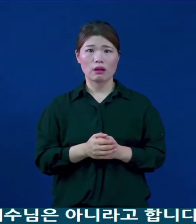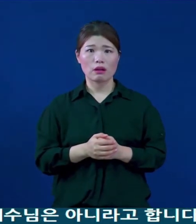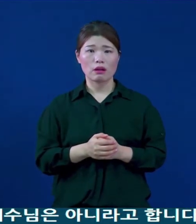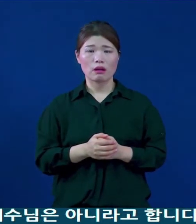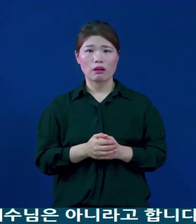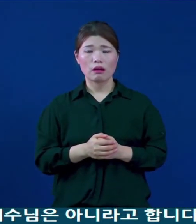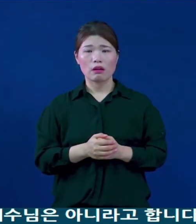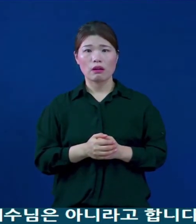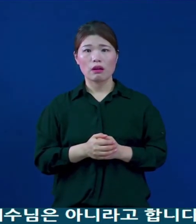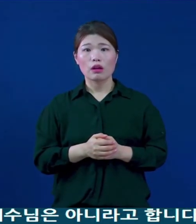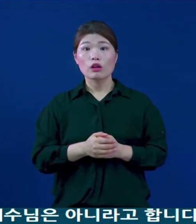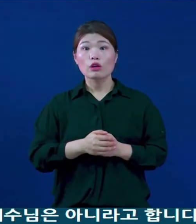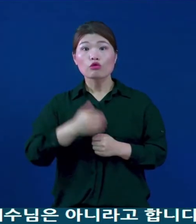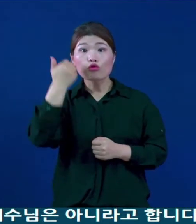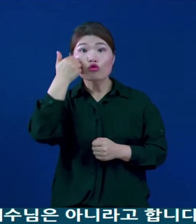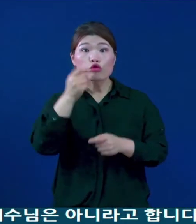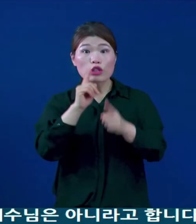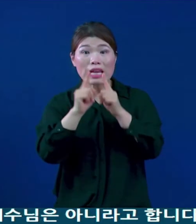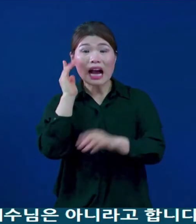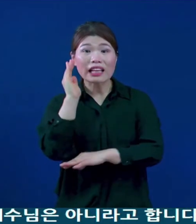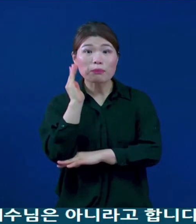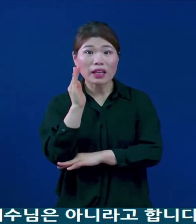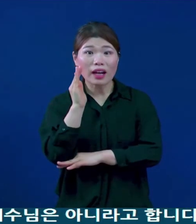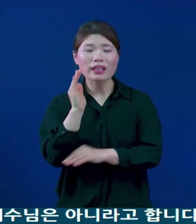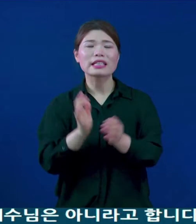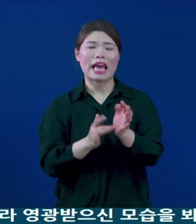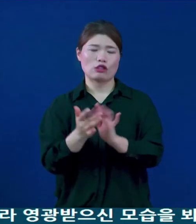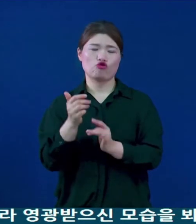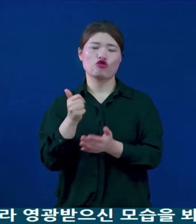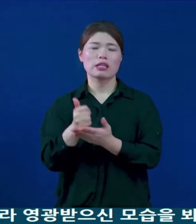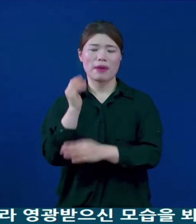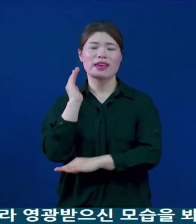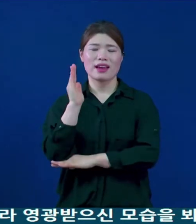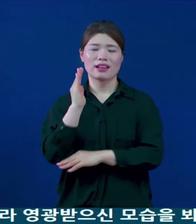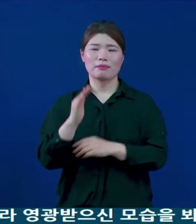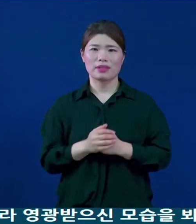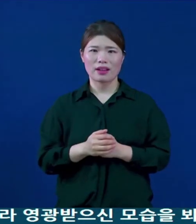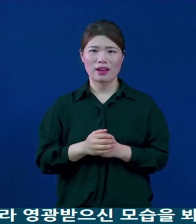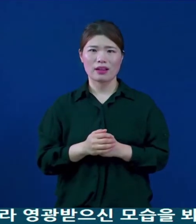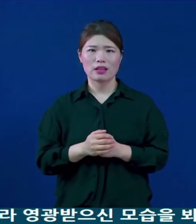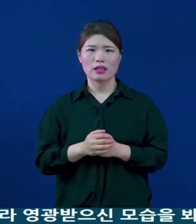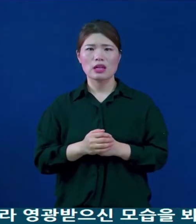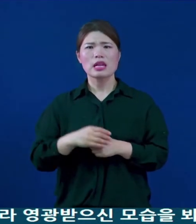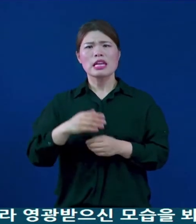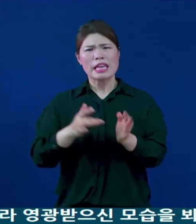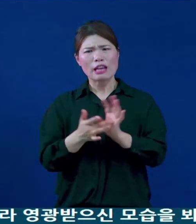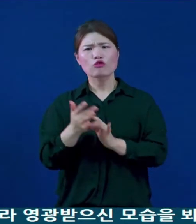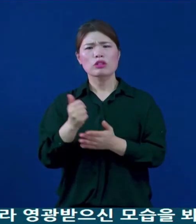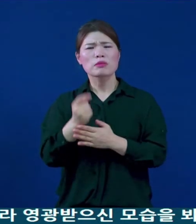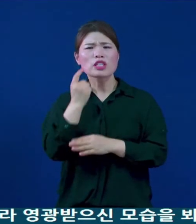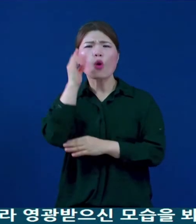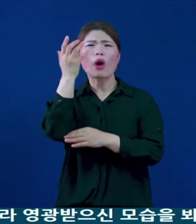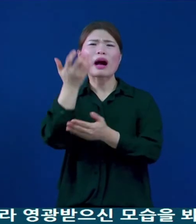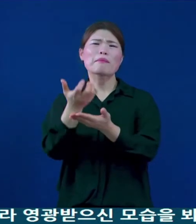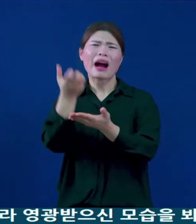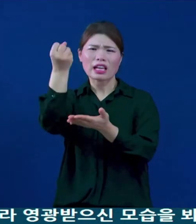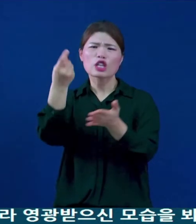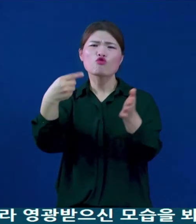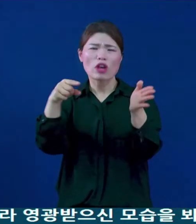거예요. 예수님이 영광 받으시기 위해서 자기 자신이 죽으시겠다는 예언을 해주신 거란 말이죠.